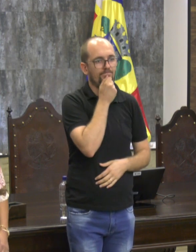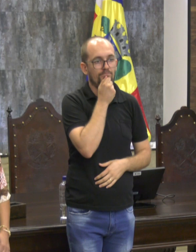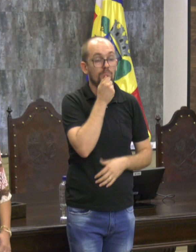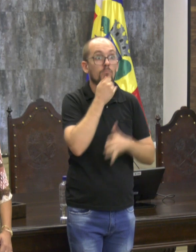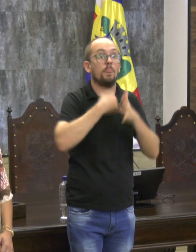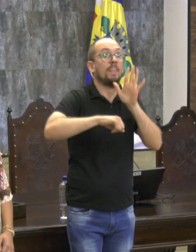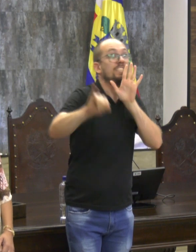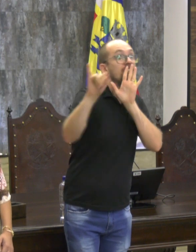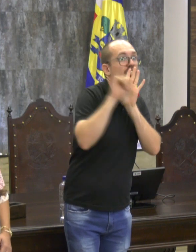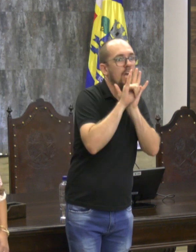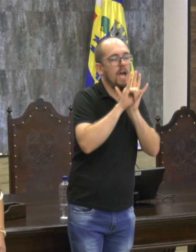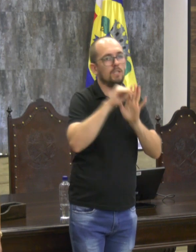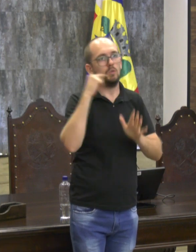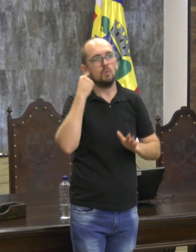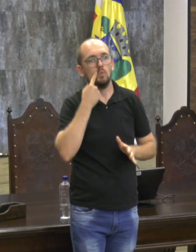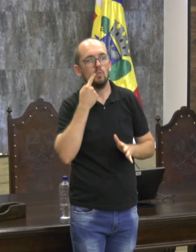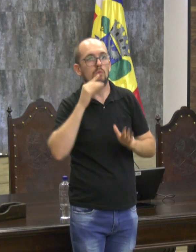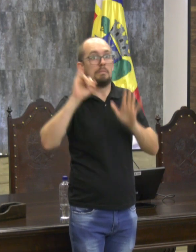identidade